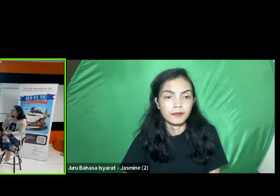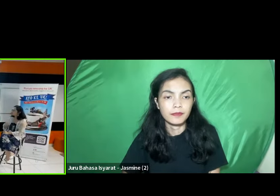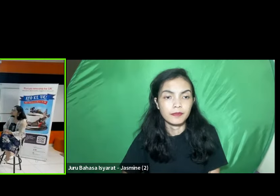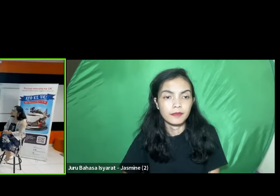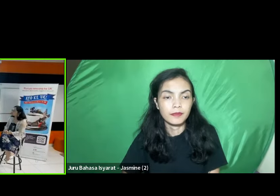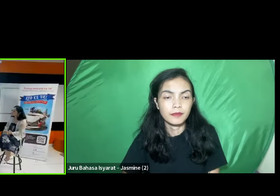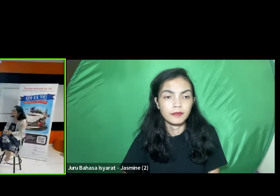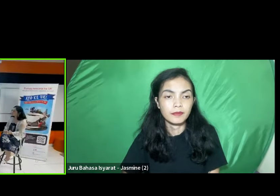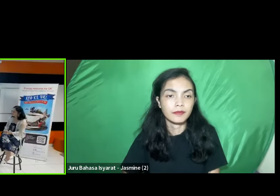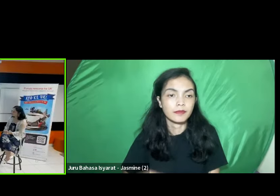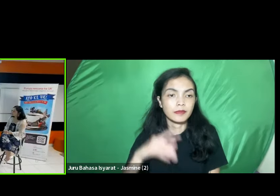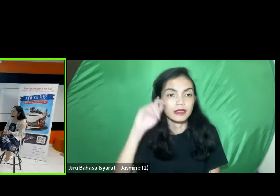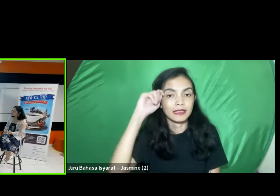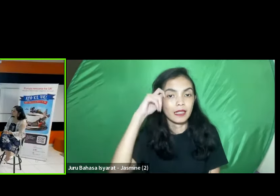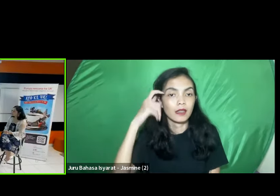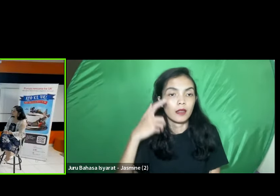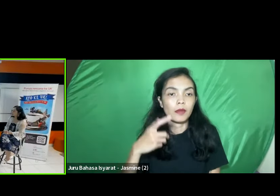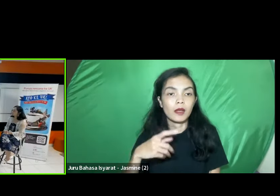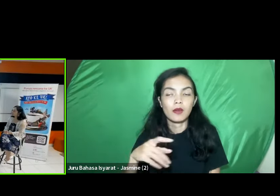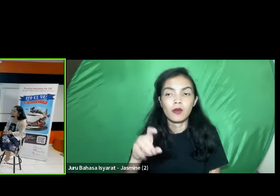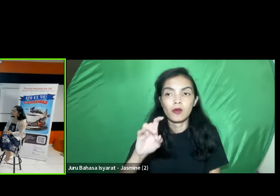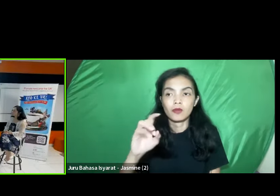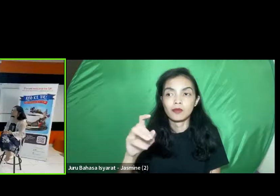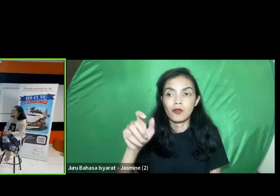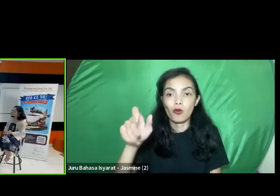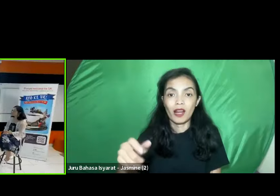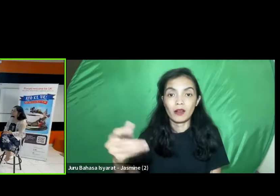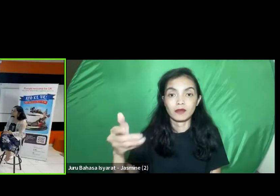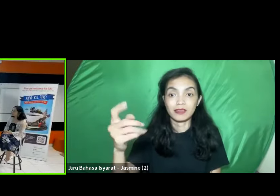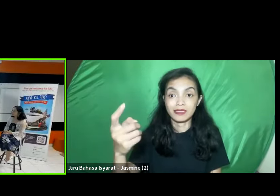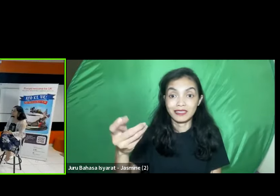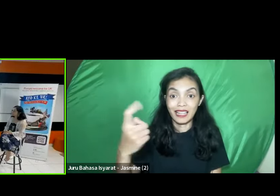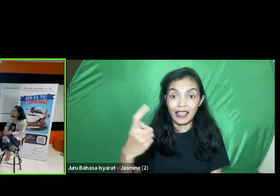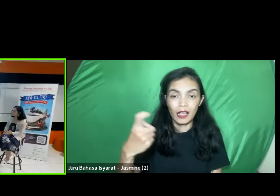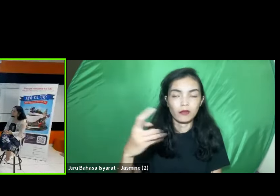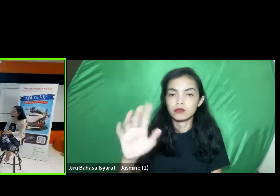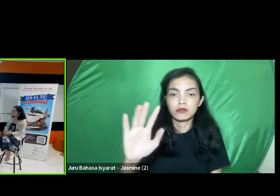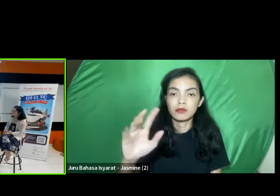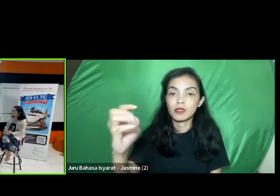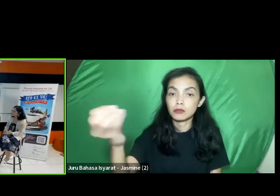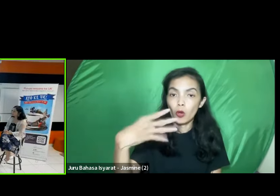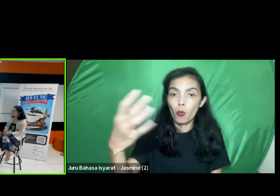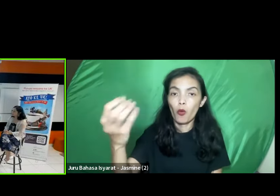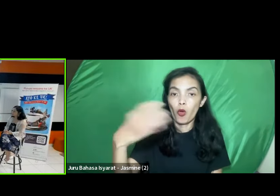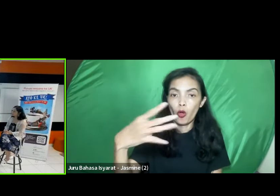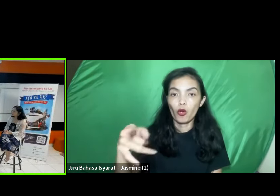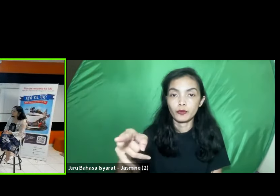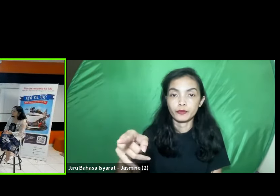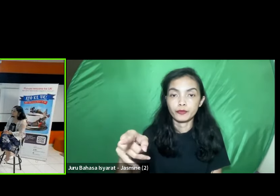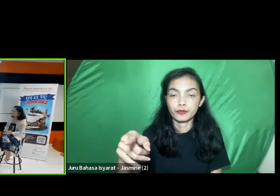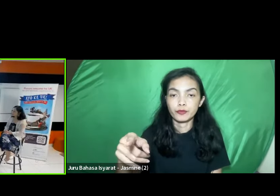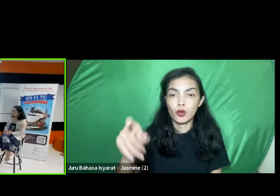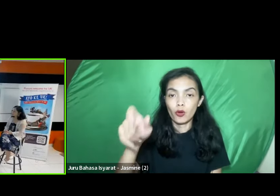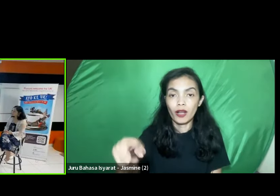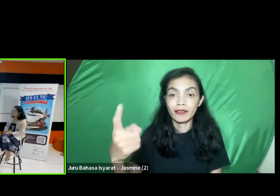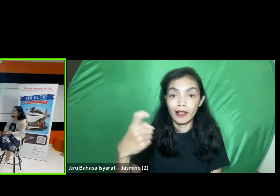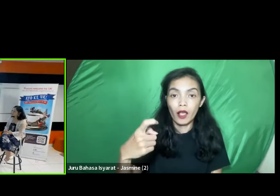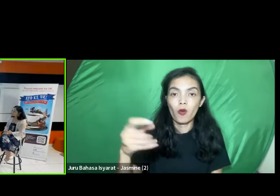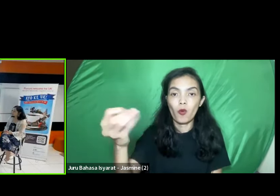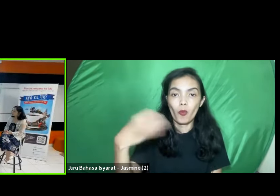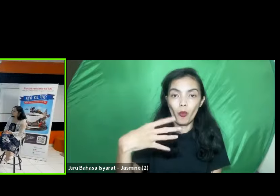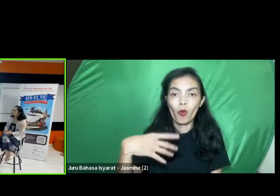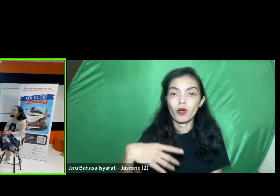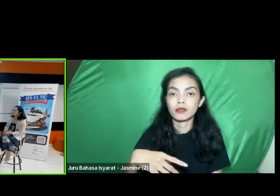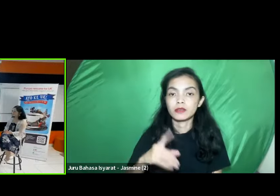memorableel itu kalau diaku lebih ke pernyataan ya karena kalau pertanyaan sebetulnya kita sama semua gitu kita enggak akan tiba-tiba kasih